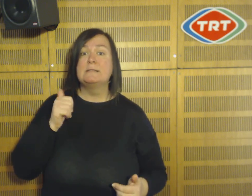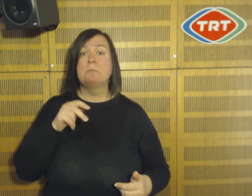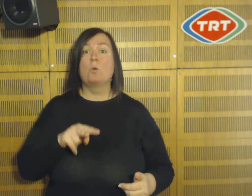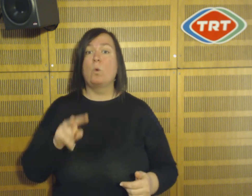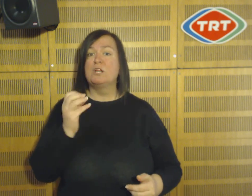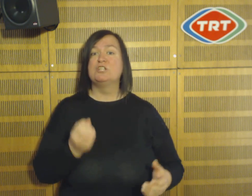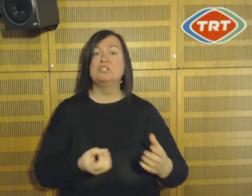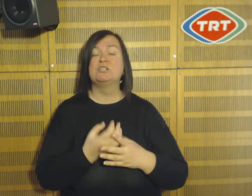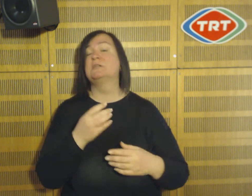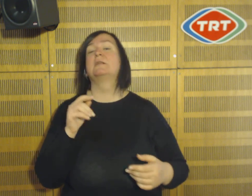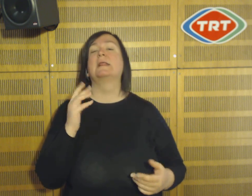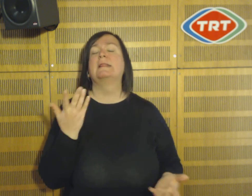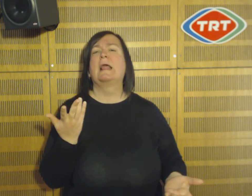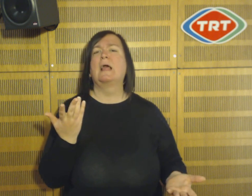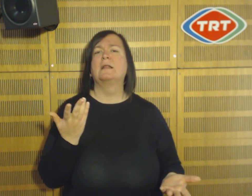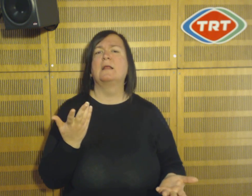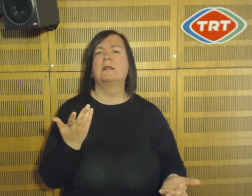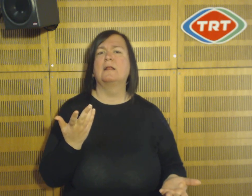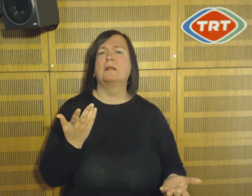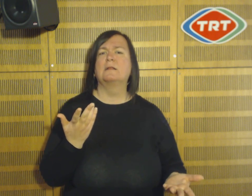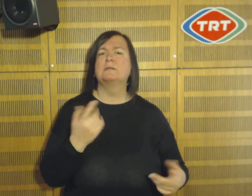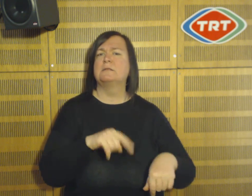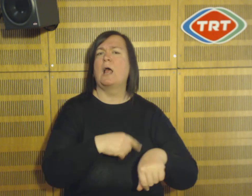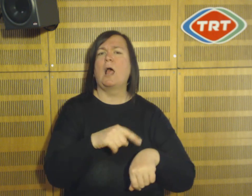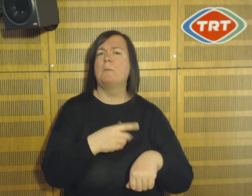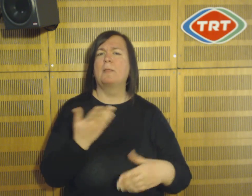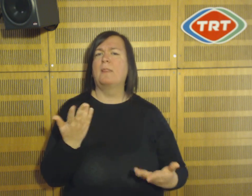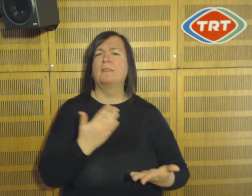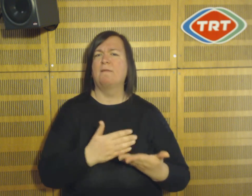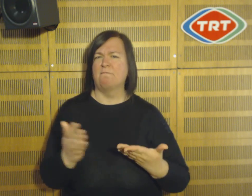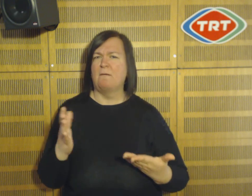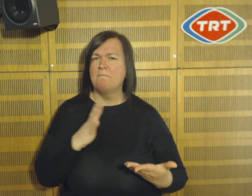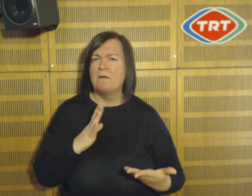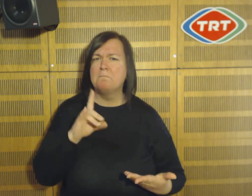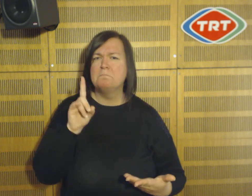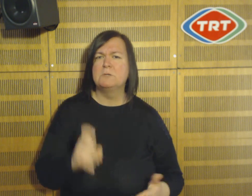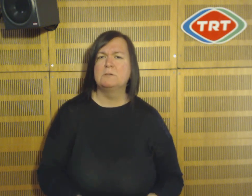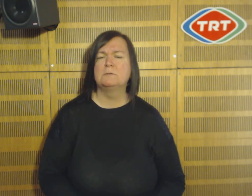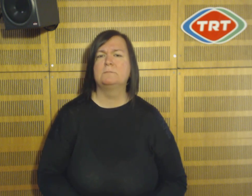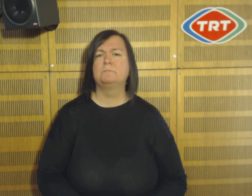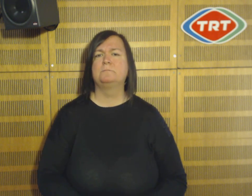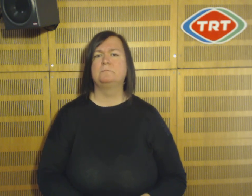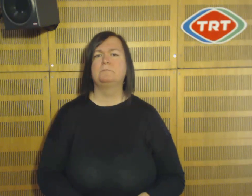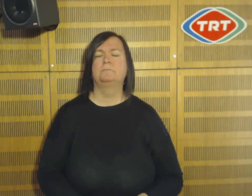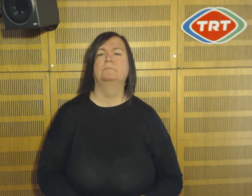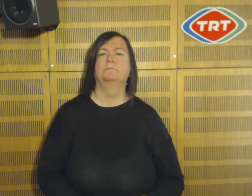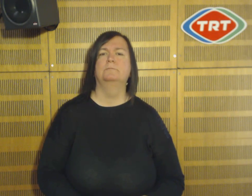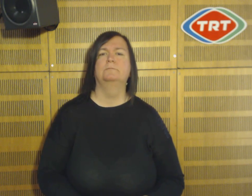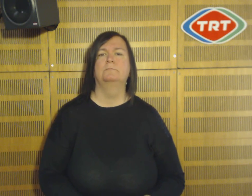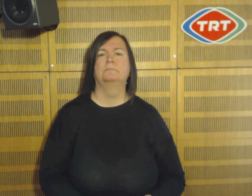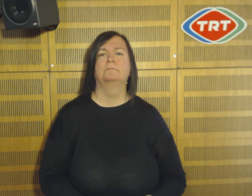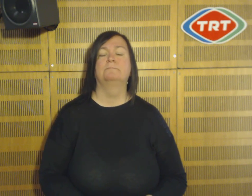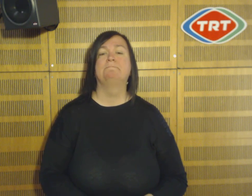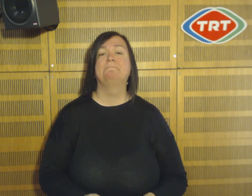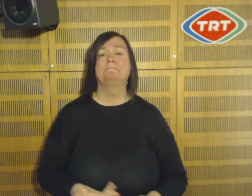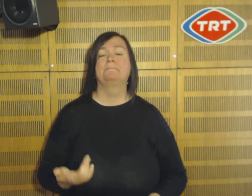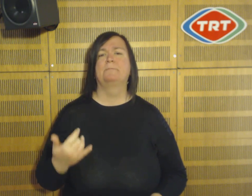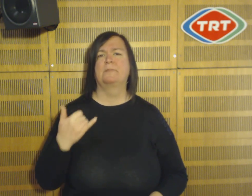çıkıldı ve ne kadar zaman daha sürecek ne zamana kadar devam edecek yani esasında yakın yaklaşık